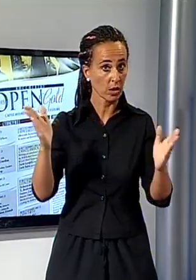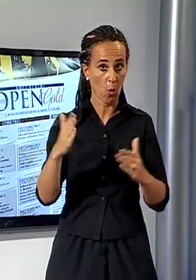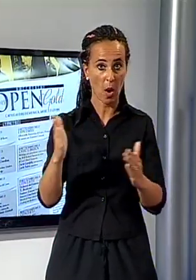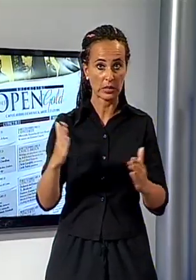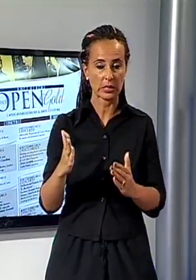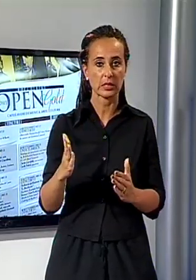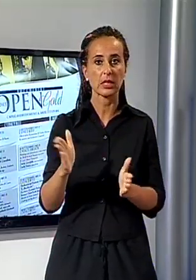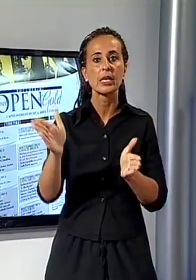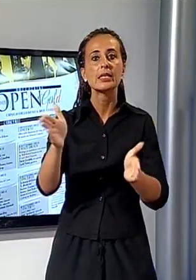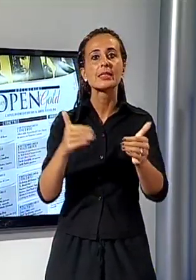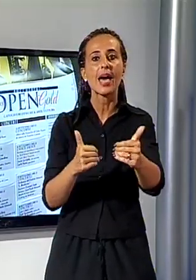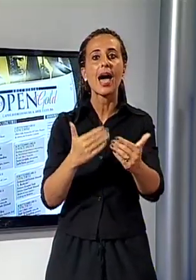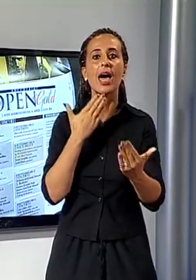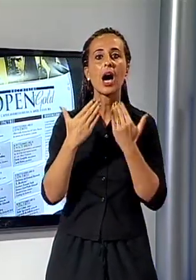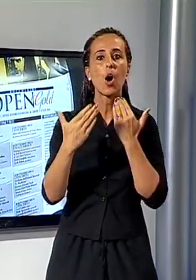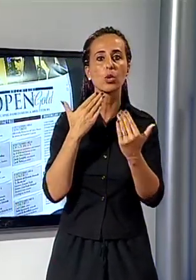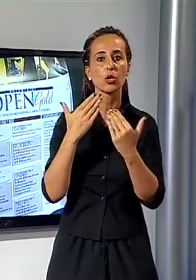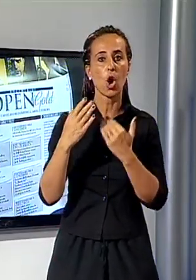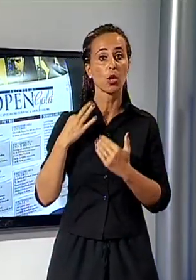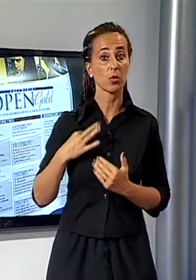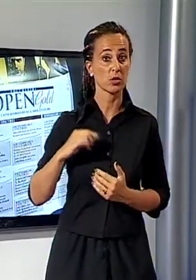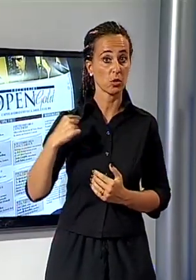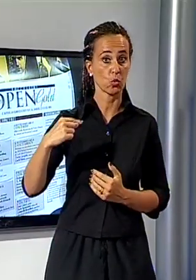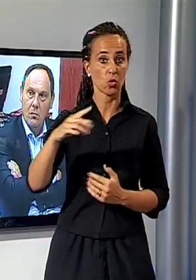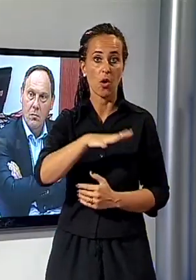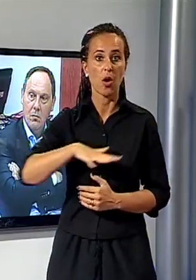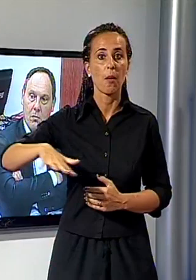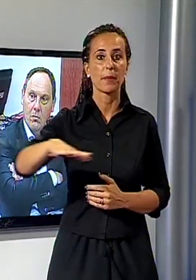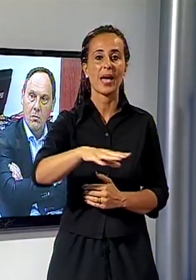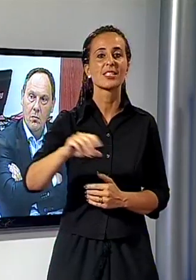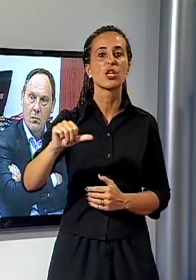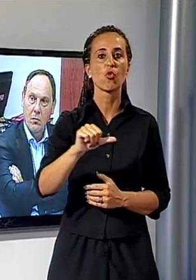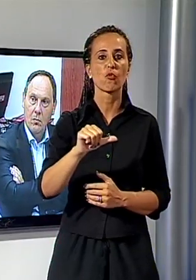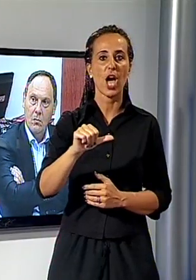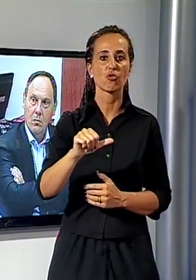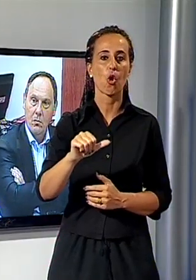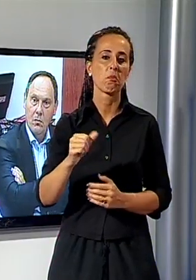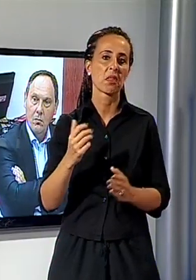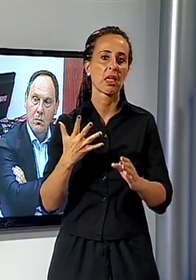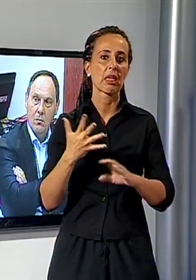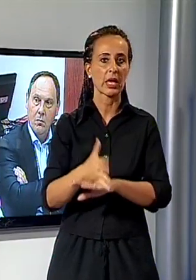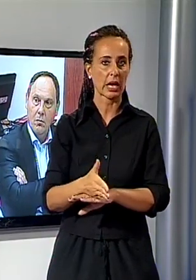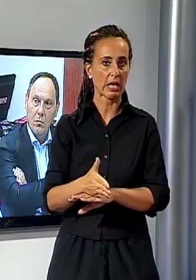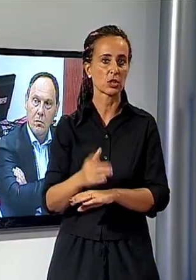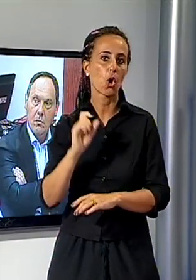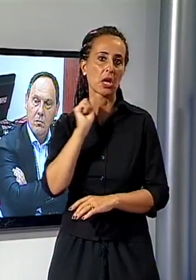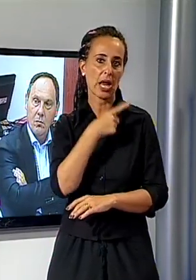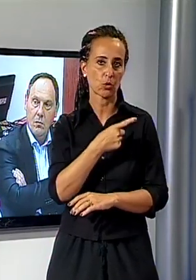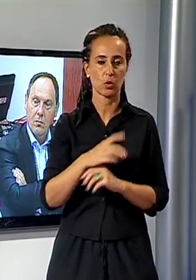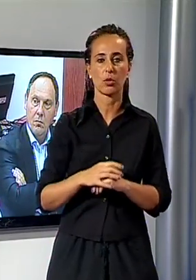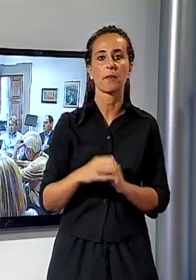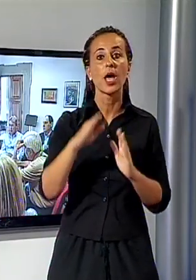Maido Castiglioni, vicepresidente della Fondazione Cassa di Risparmio che anche quest'anno sostiene l'iniziativa. Tra gli